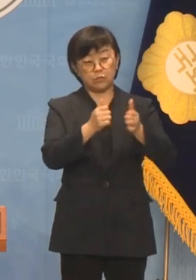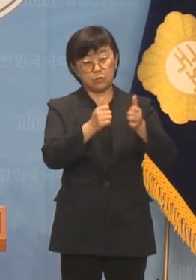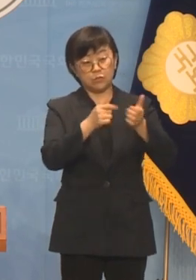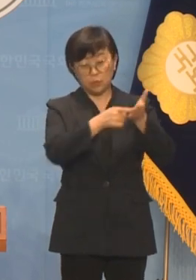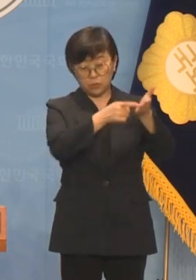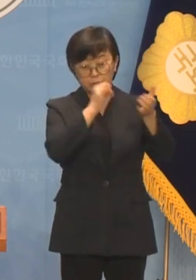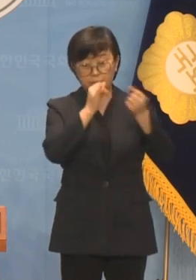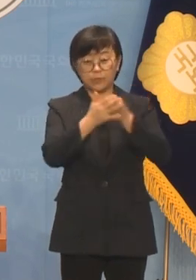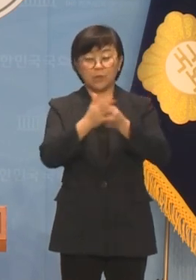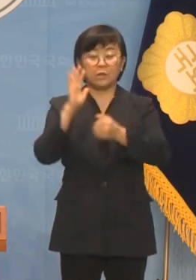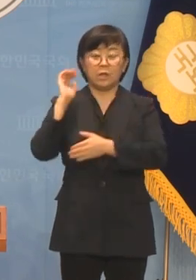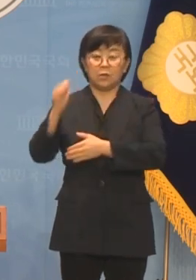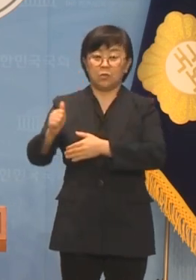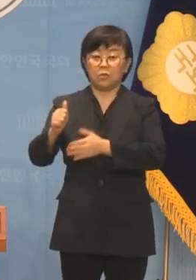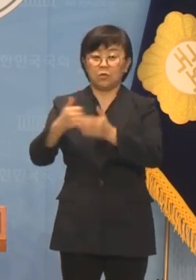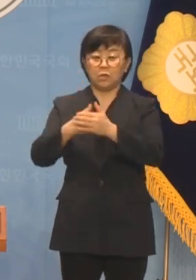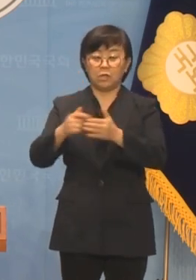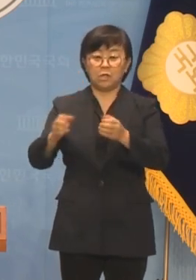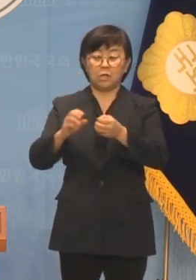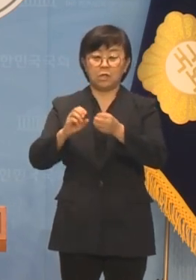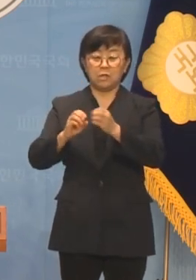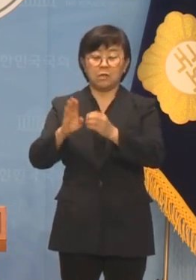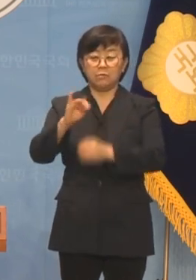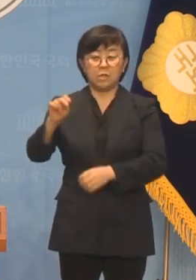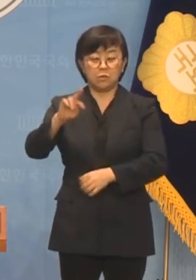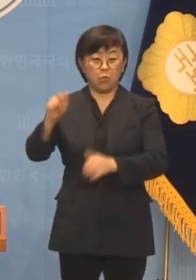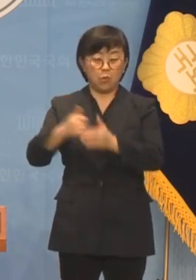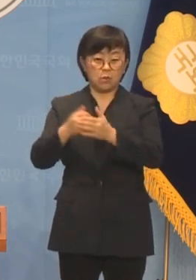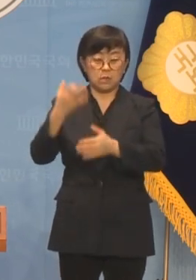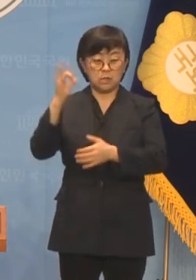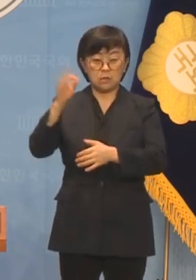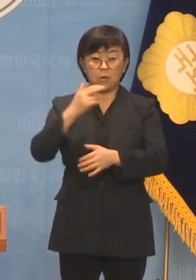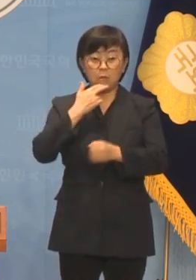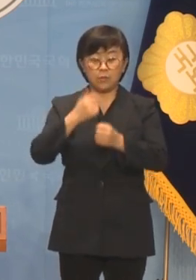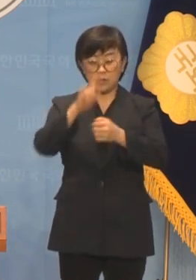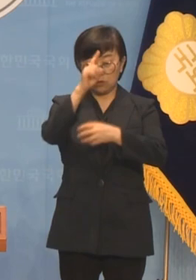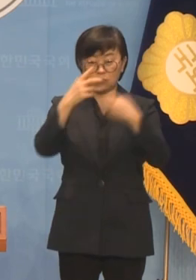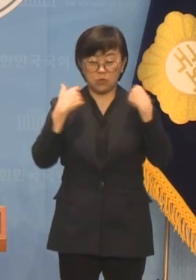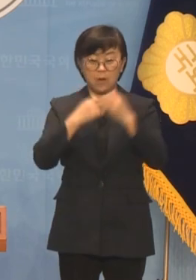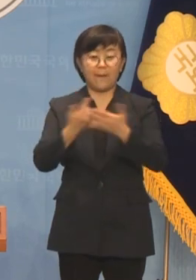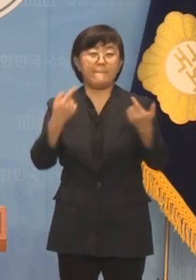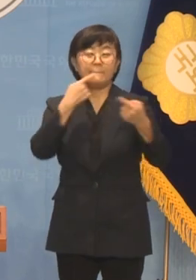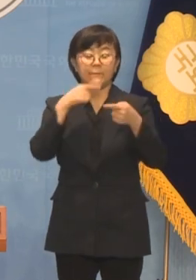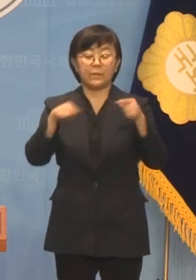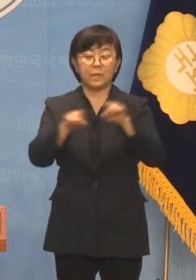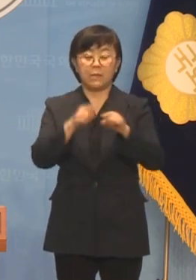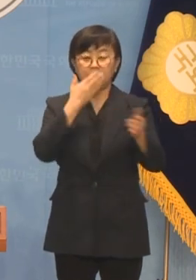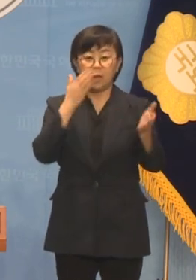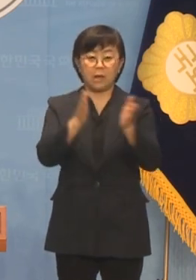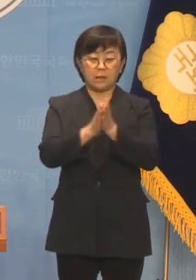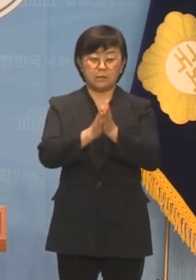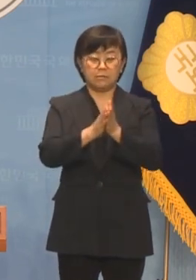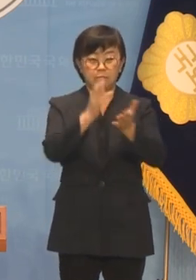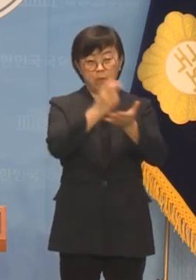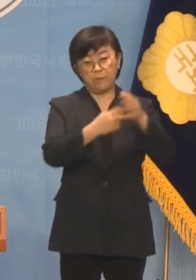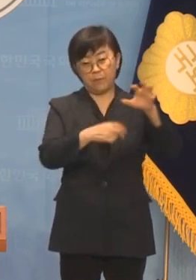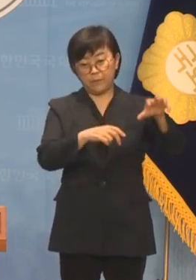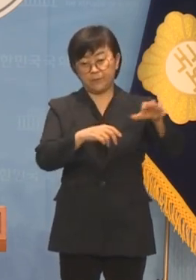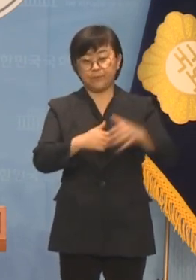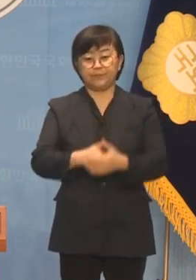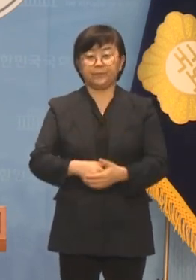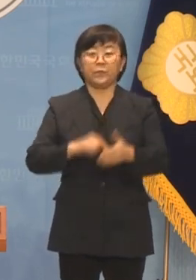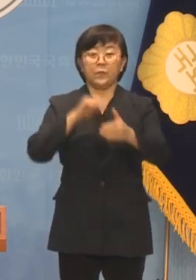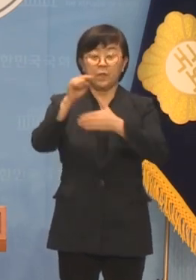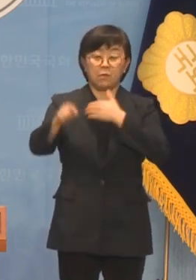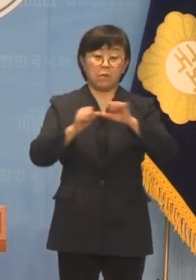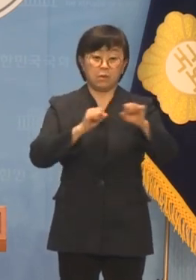억지 소송을 벌이며 대통령의 비속어를 부인하는 정부와 부하내동하는 법원입니다. 대외